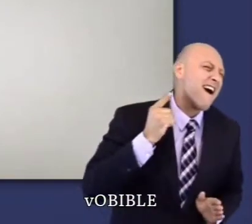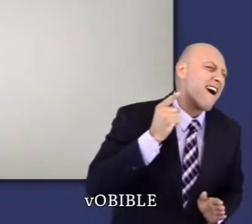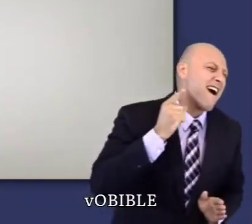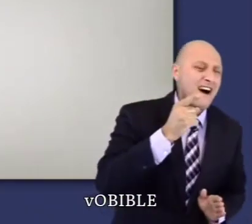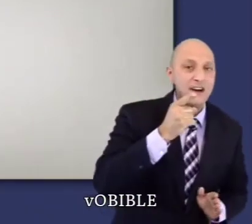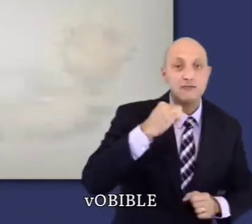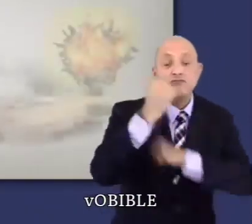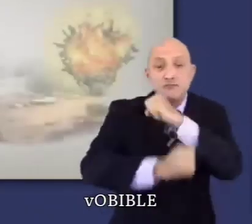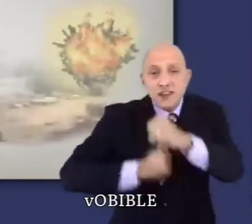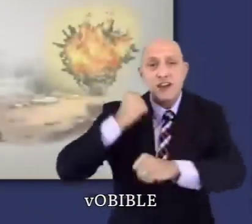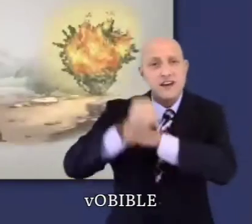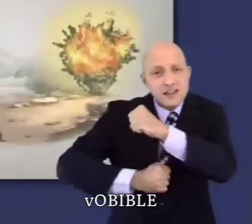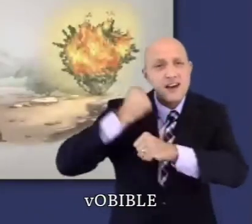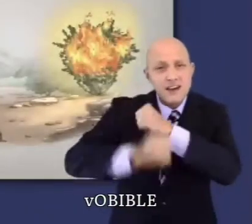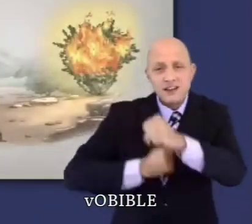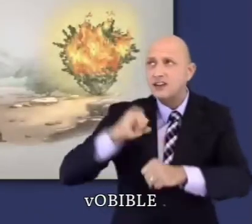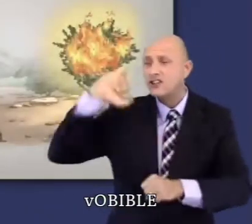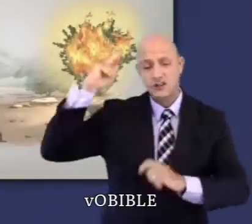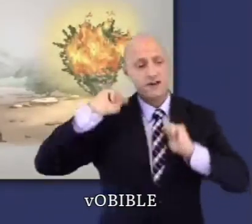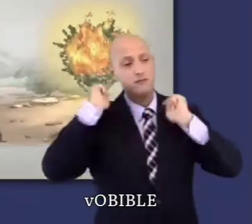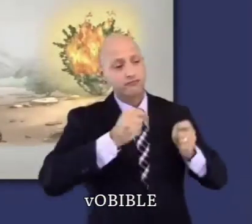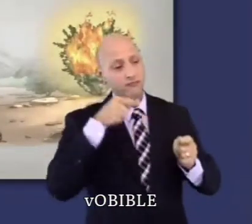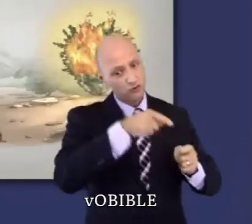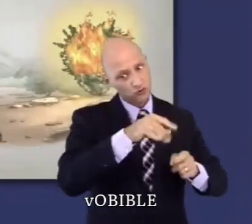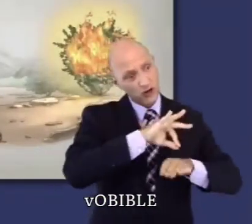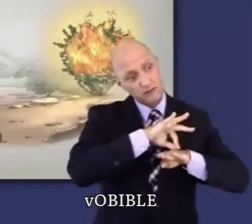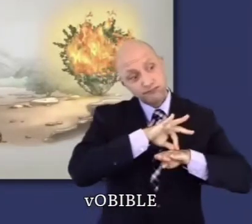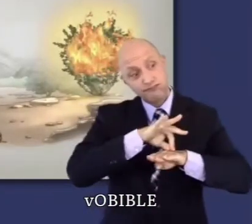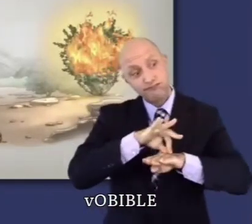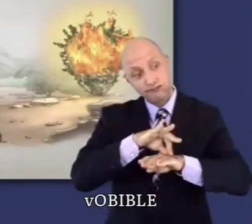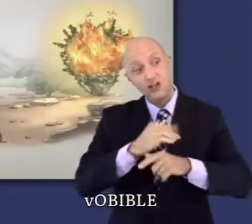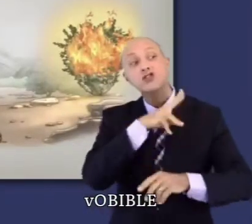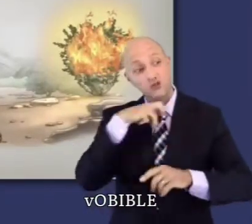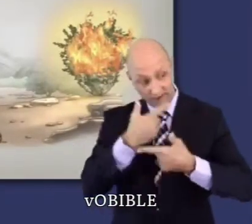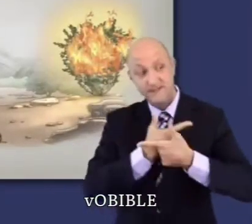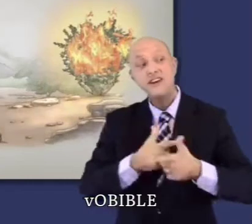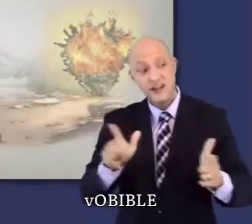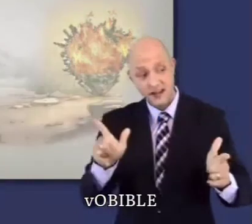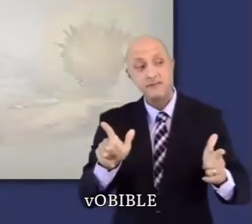Des années plus tard, Jéhovah confie à Moïse la mission de faire sortir Israël d'Égypte.